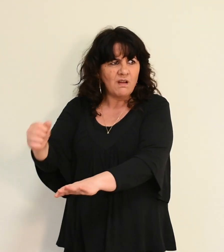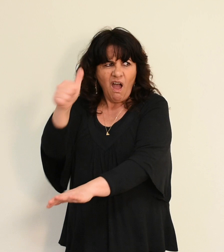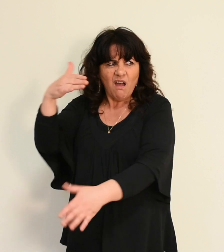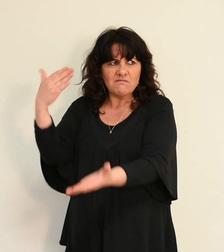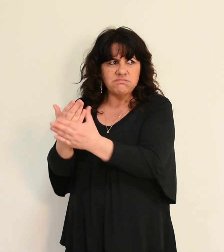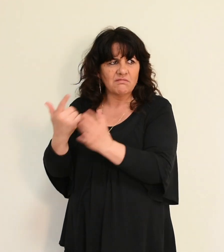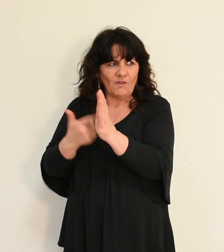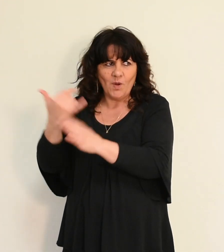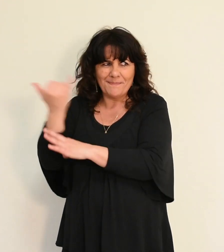fois. »